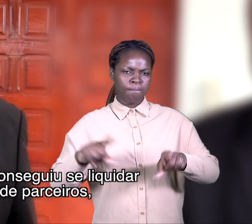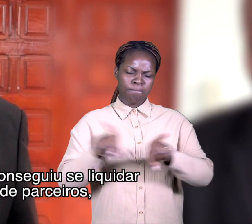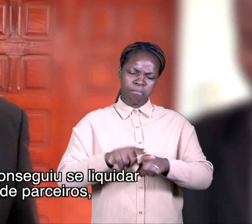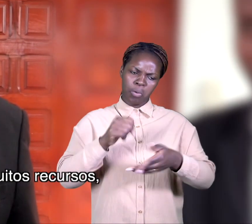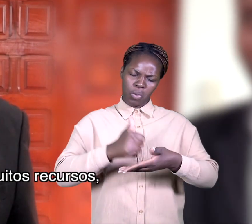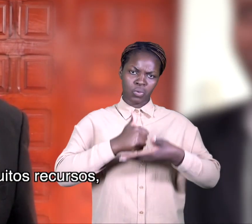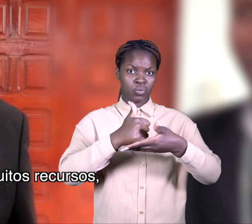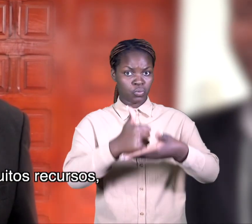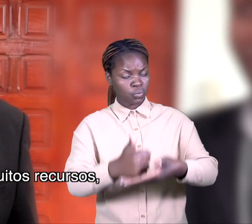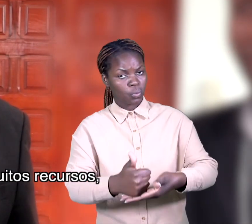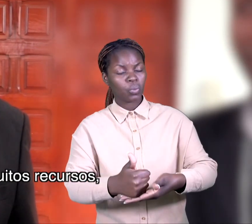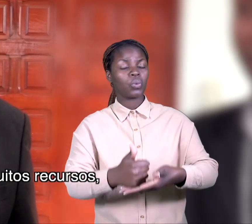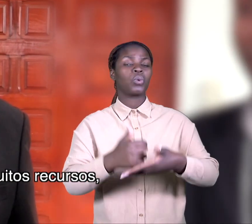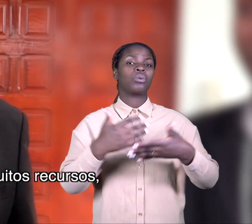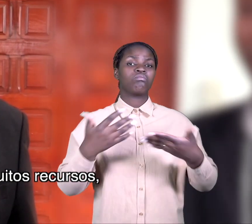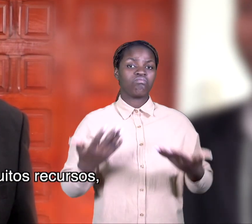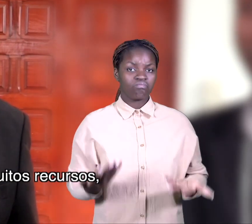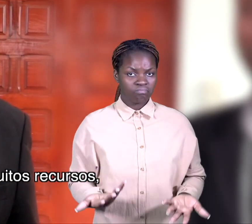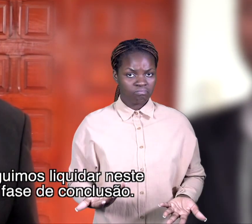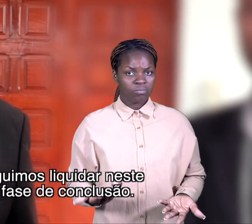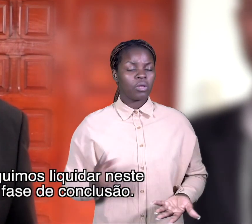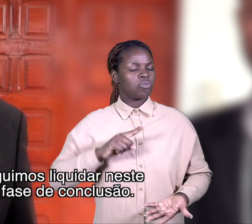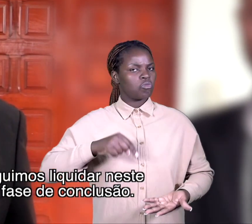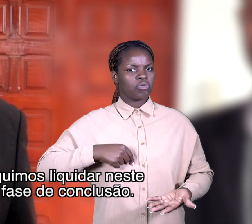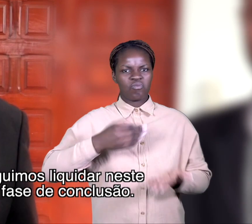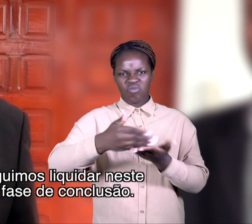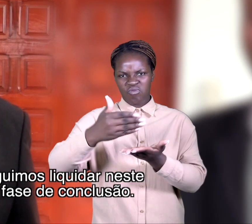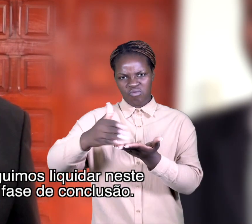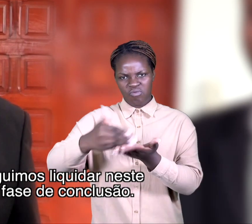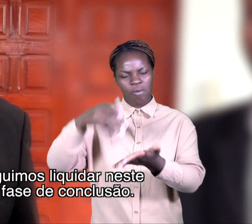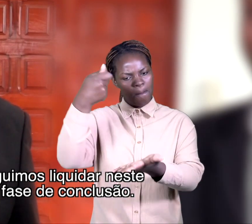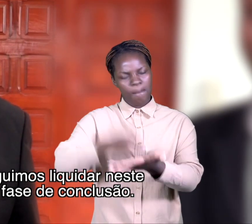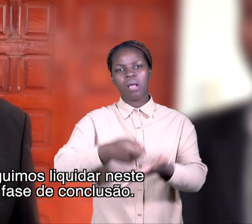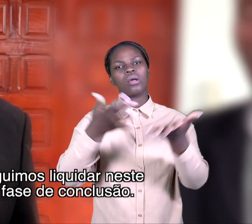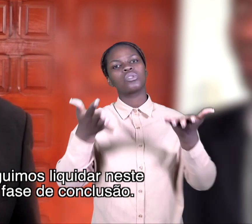de parceiros, não é? Movimentaram-se alguns recursos, mobilizaram-se outros,